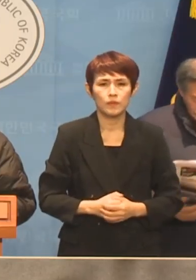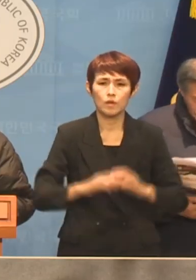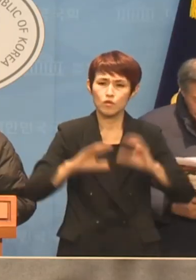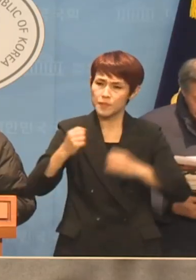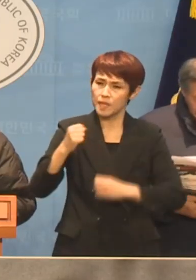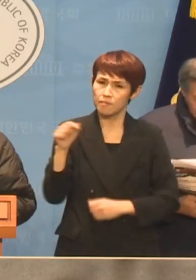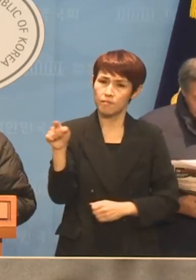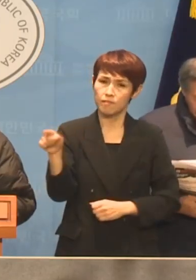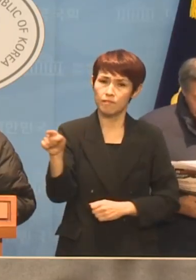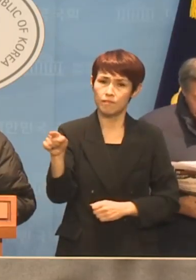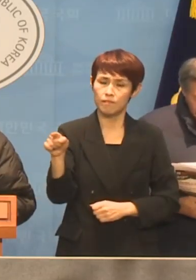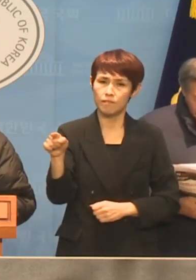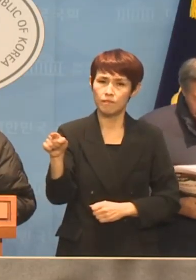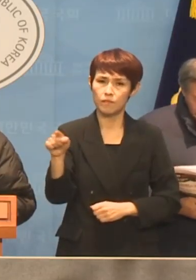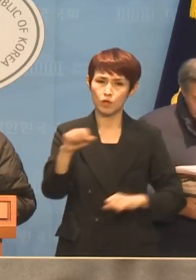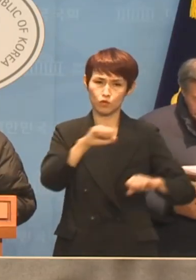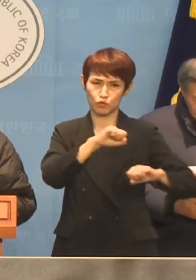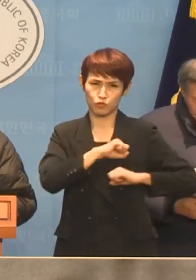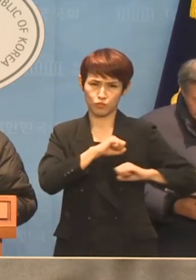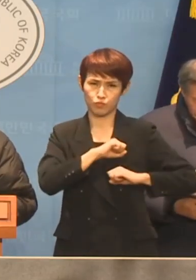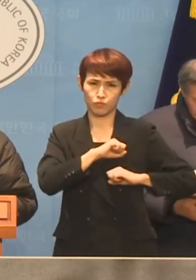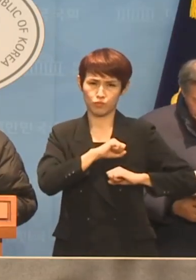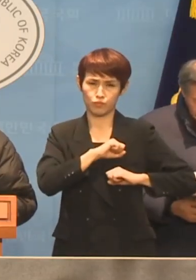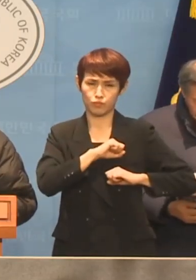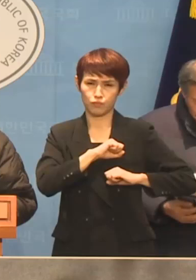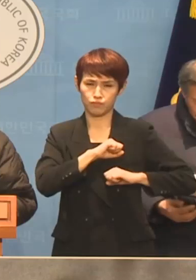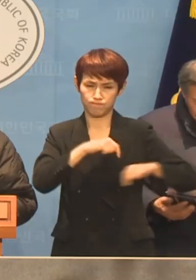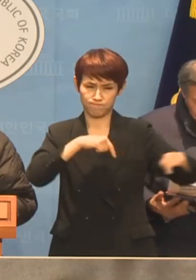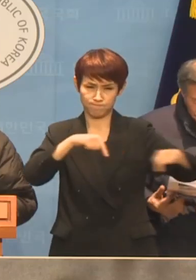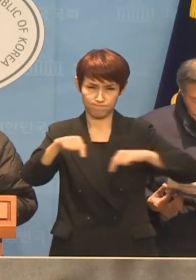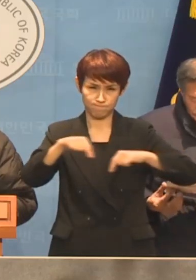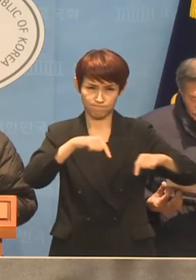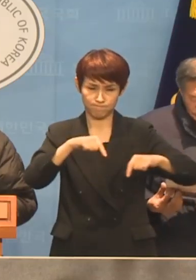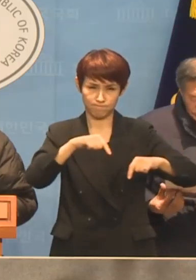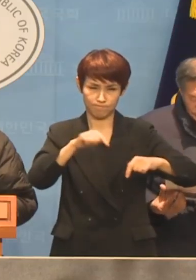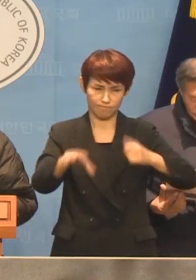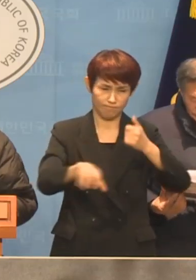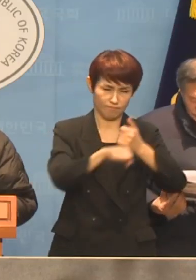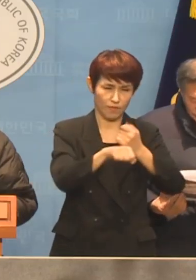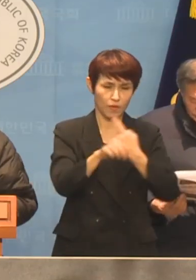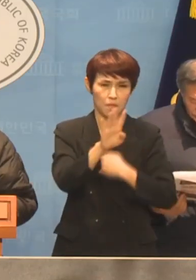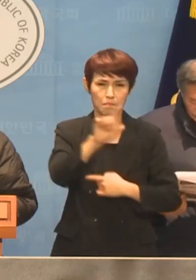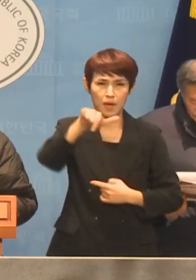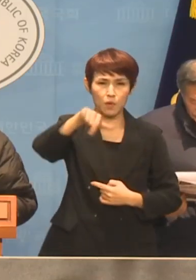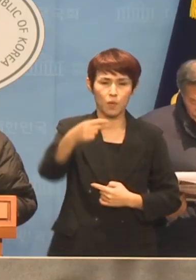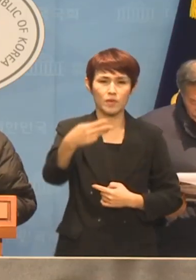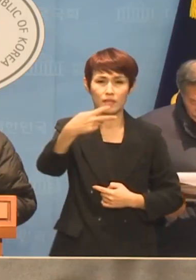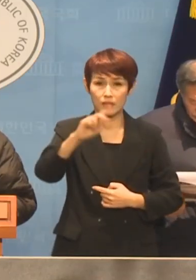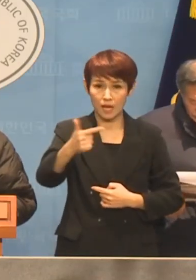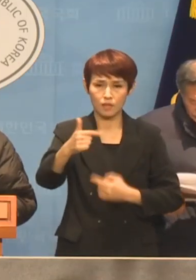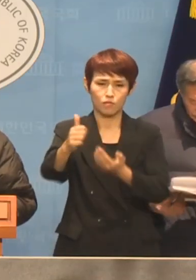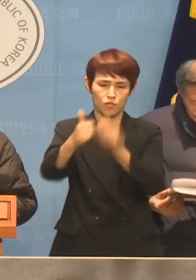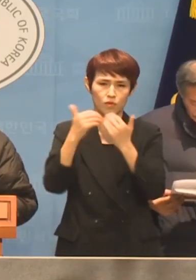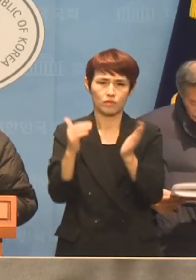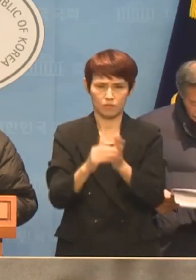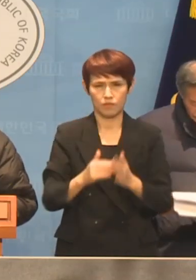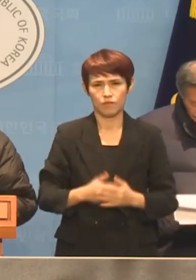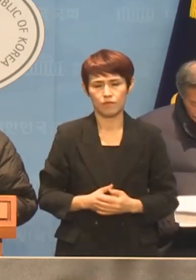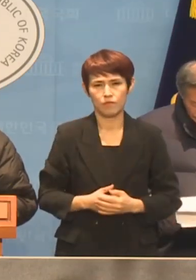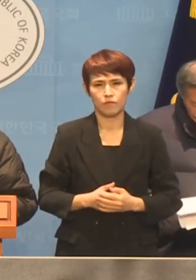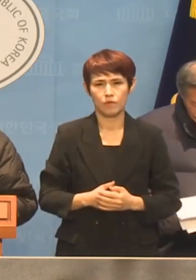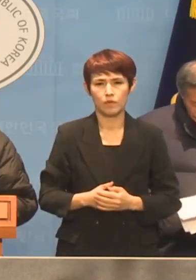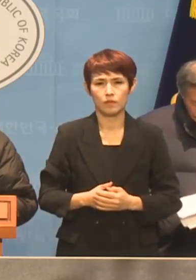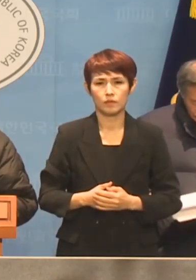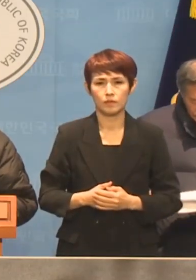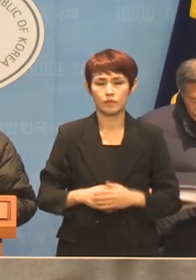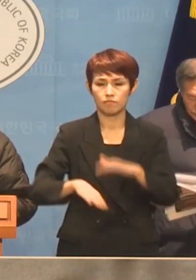국민의힘은 군부 독재의 상징 백골단을 다시 등장시켰고 극우 세력의